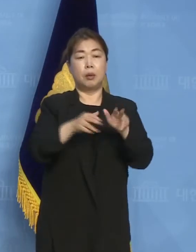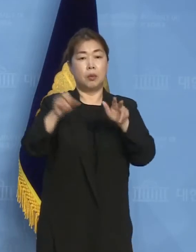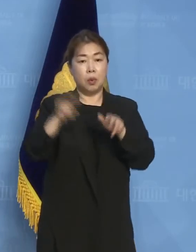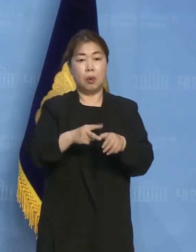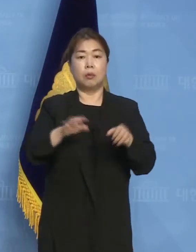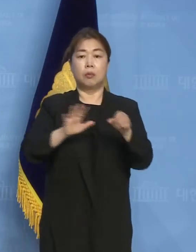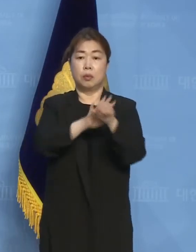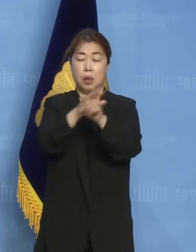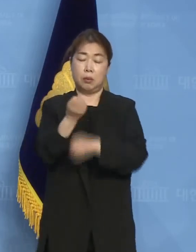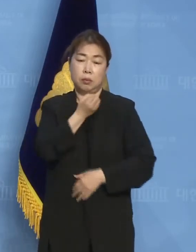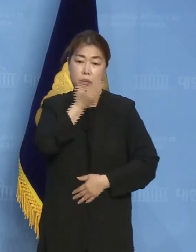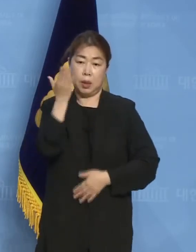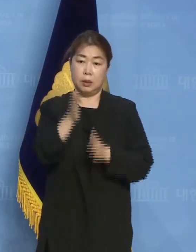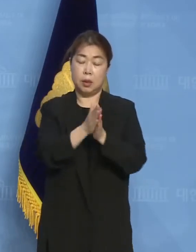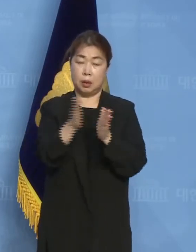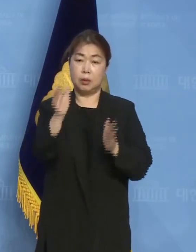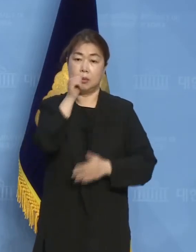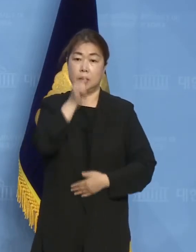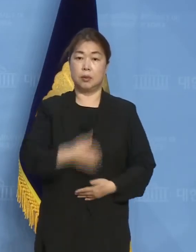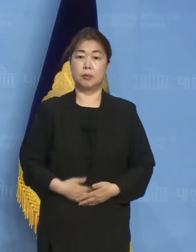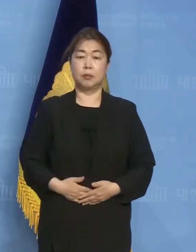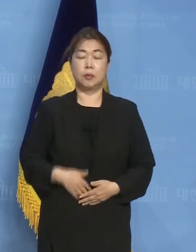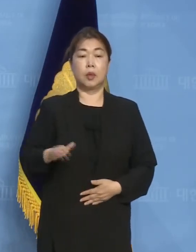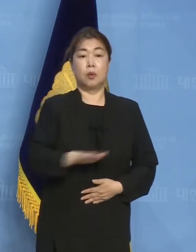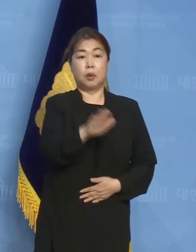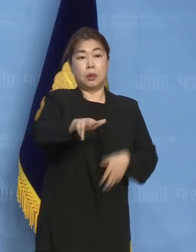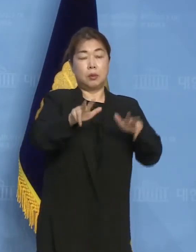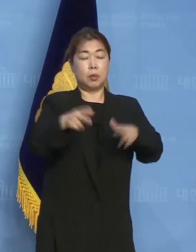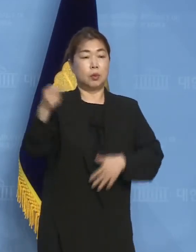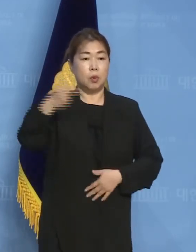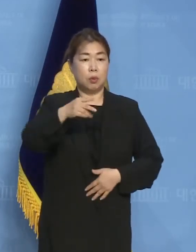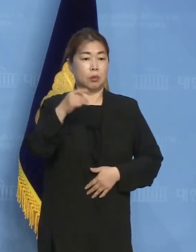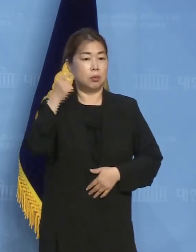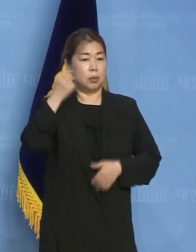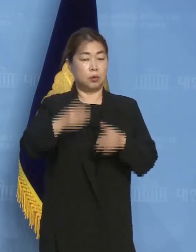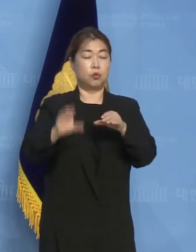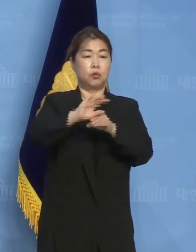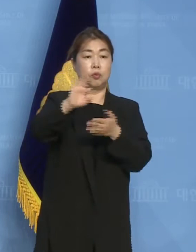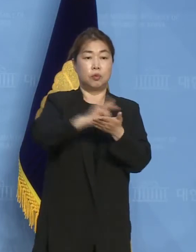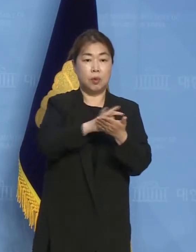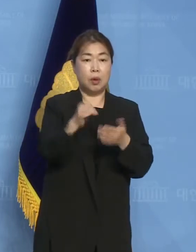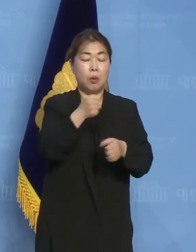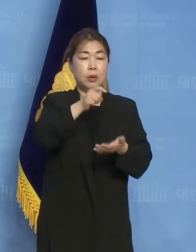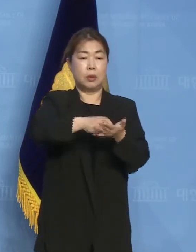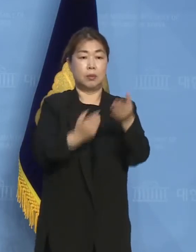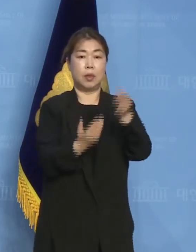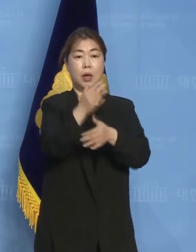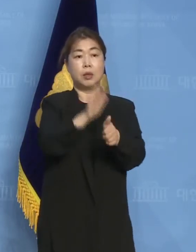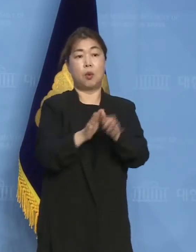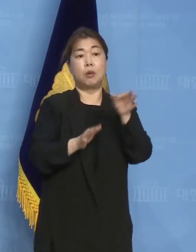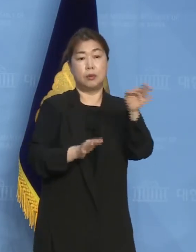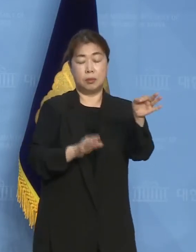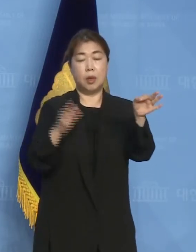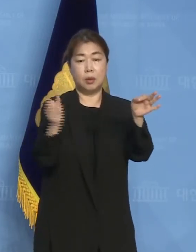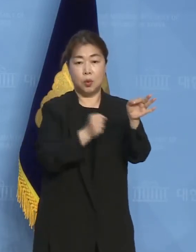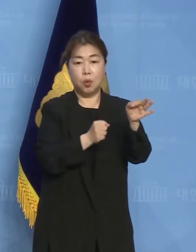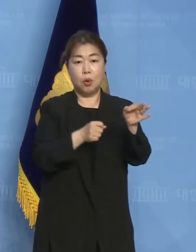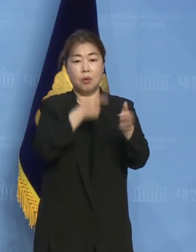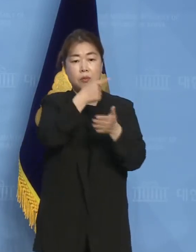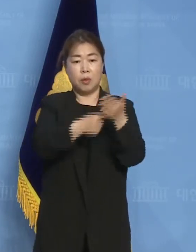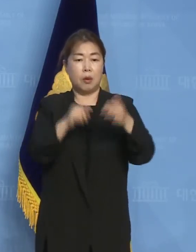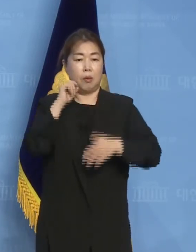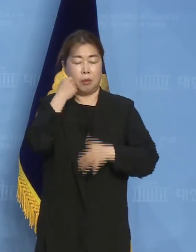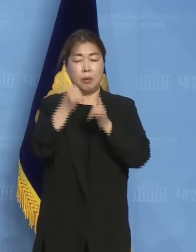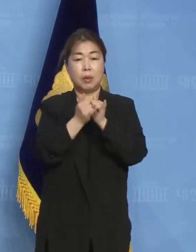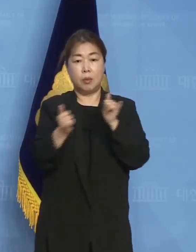코로나19의 대유행이 시작되고 있습니다. 우리는 지금 다시 한번 추경과 긴급재난지원금을 통해 수해를 입은 분들의 일상